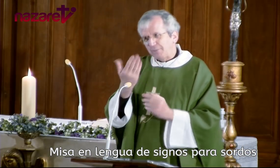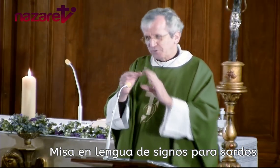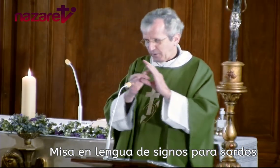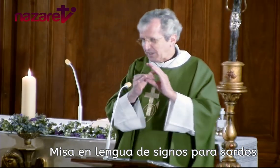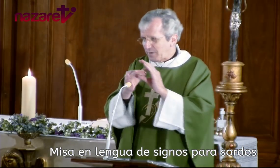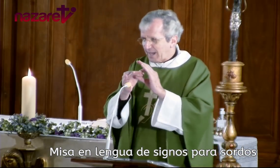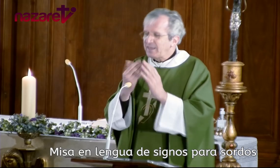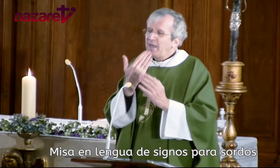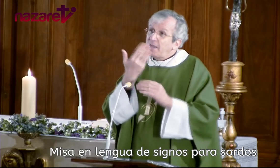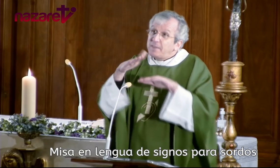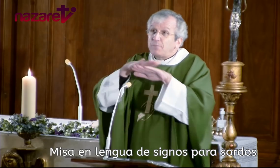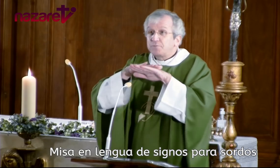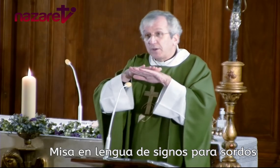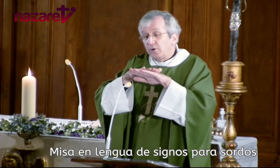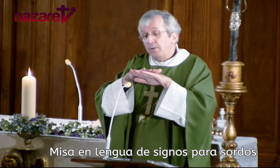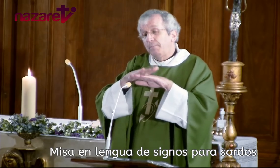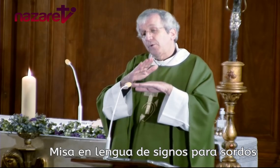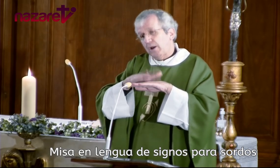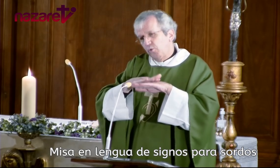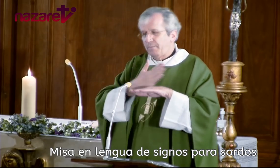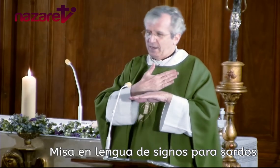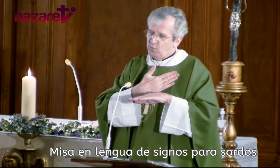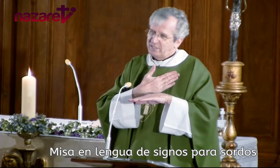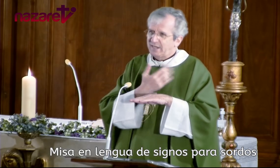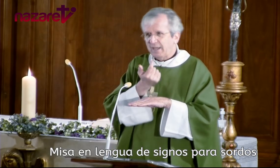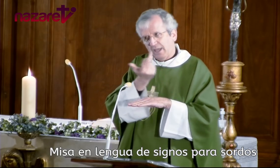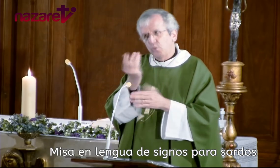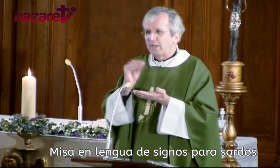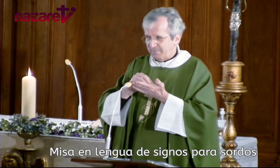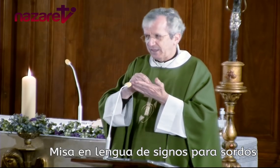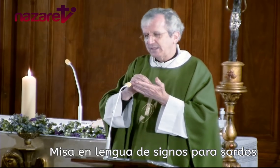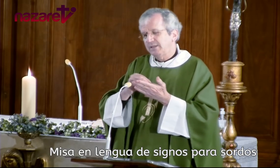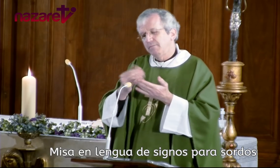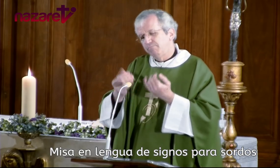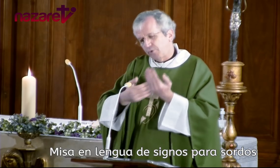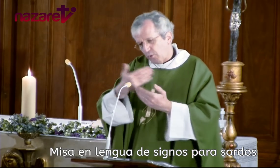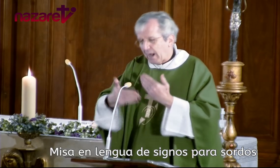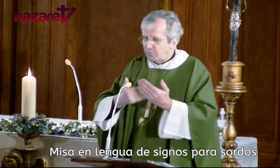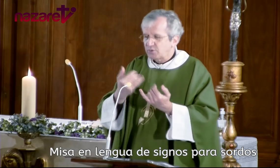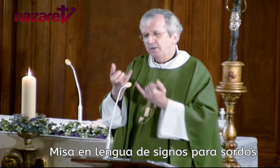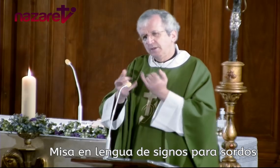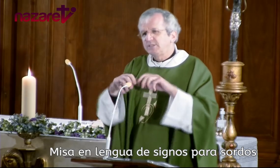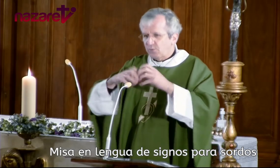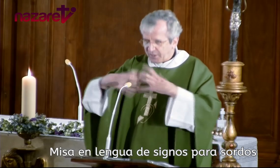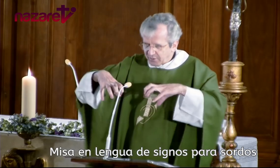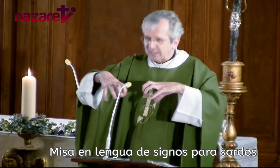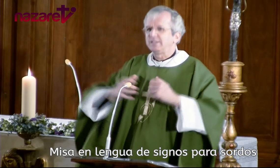por esa unidad y pidamos perdón por la culpa nuestra que algunas veces provocamos situaciones de